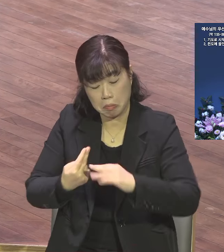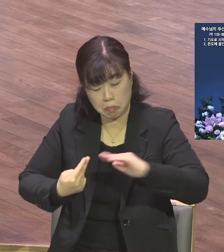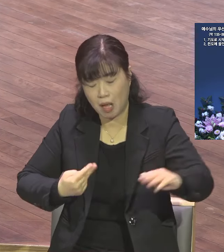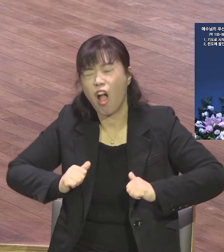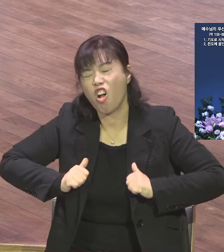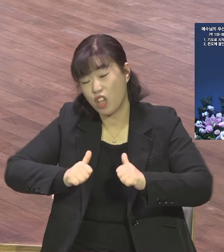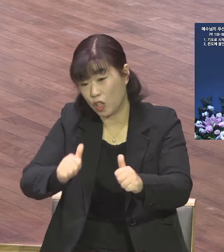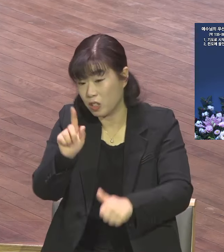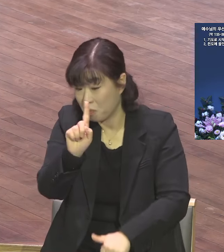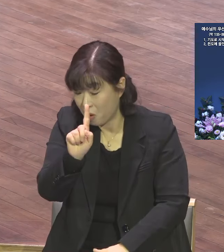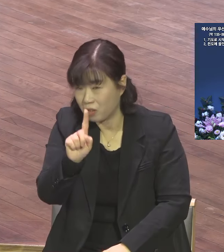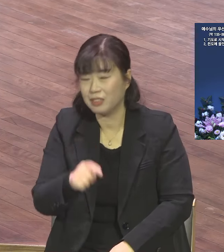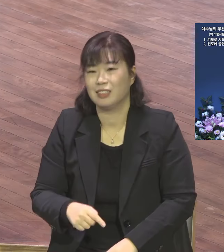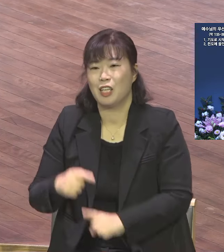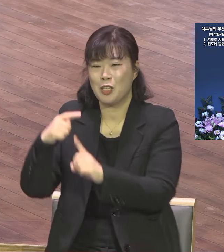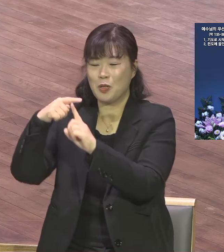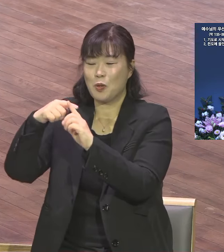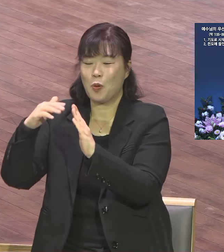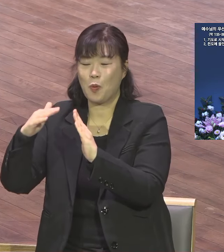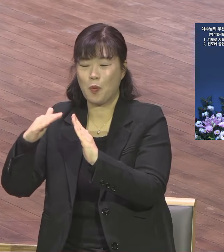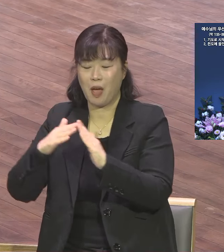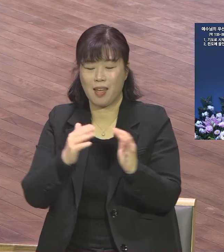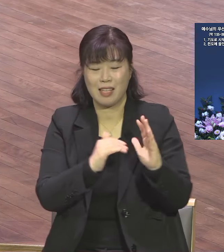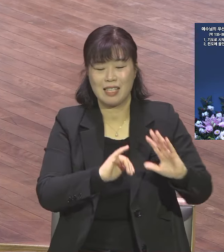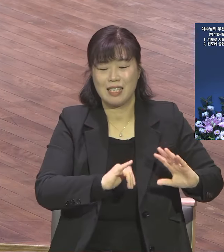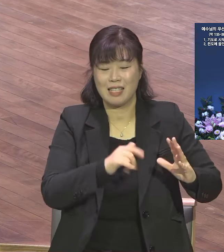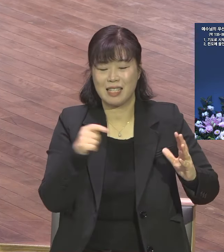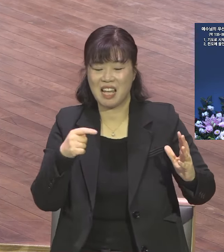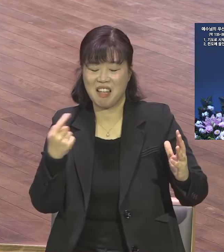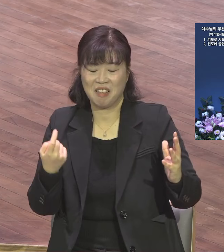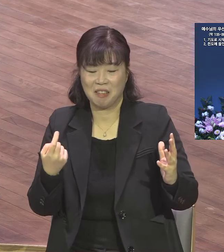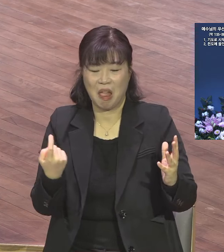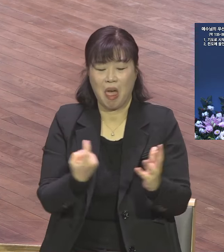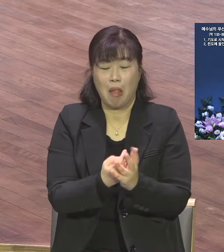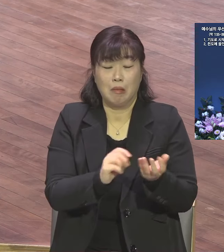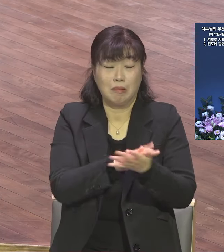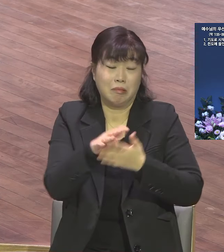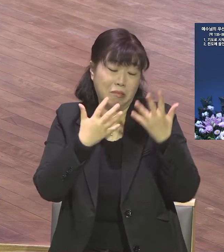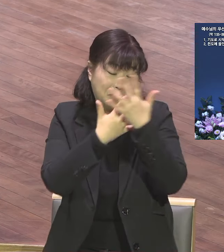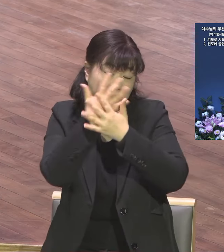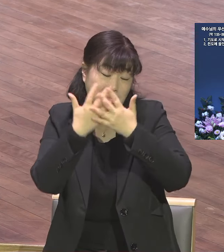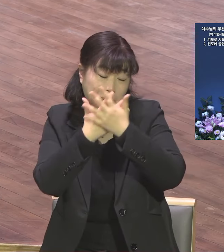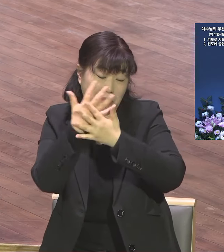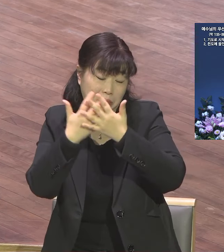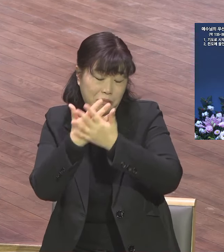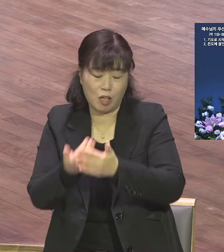거인, 선지자적 메시지를 잃어버린 침묵하는 거인이 되도록 오늘도